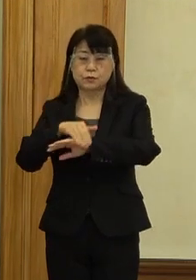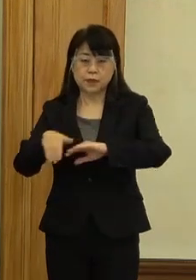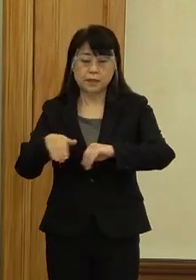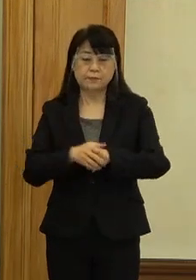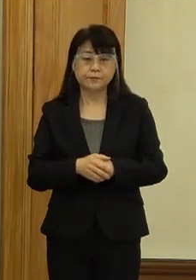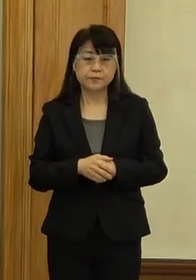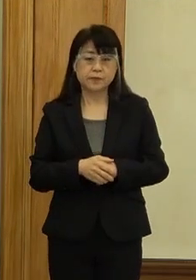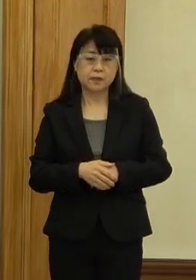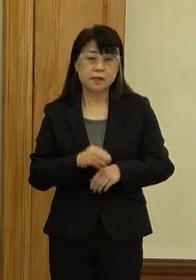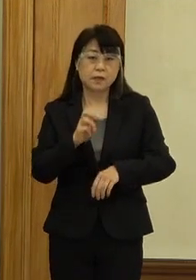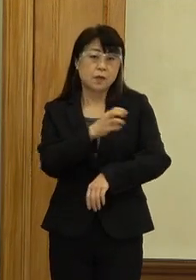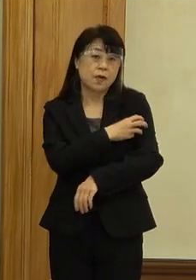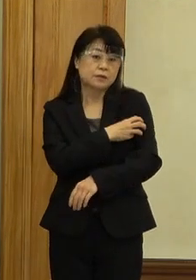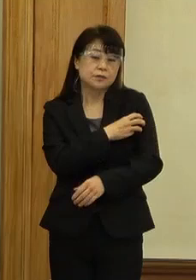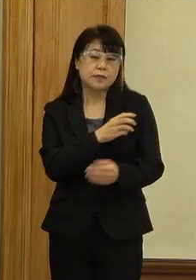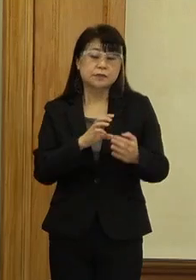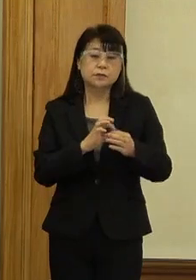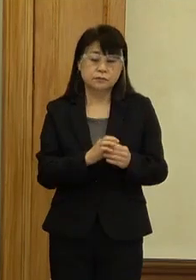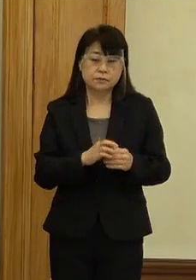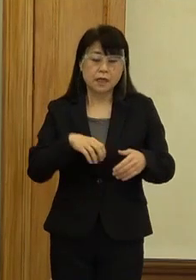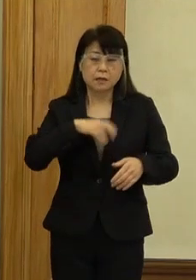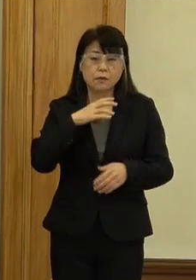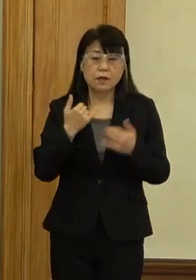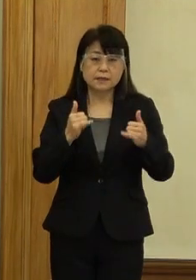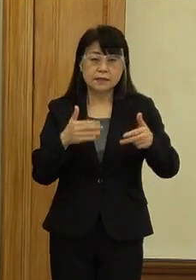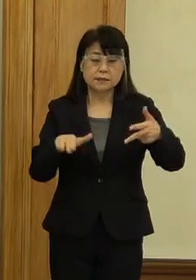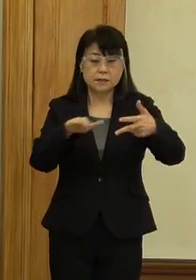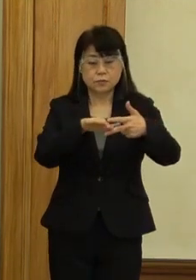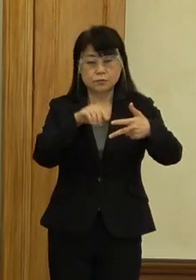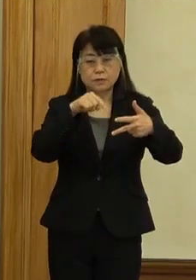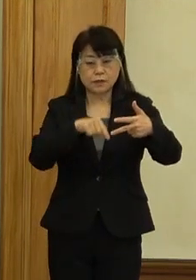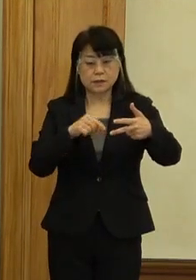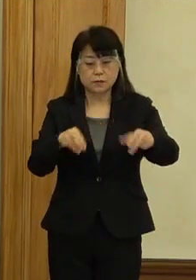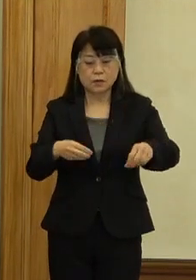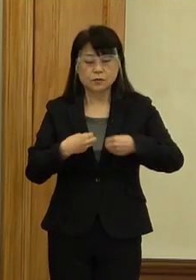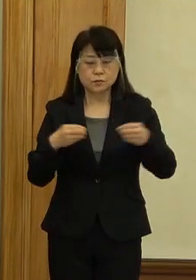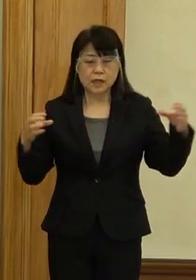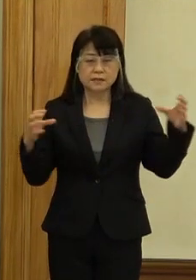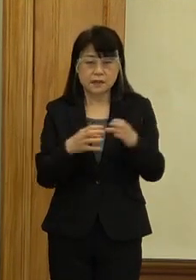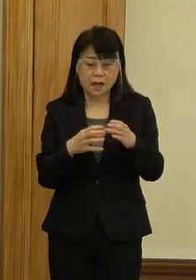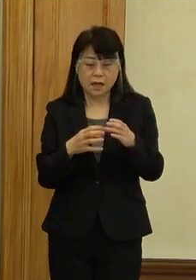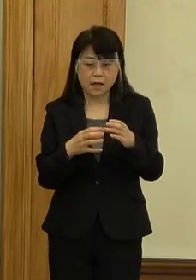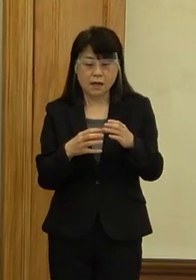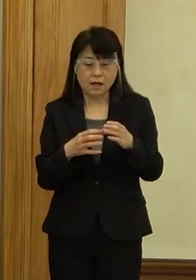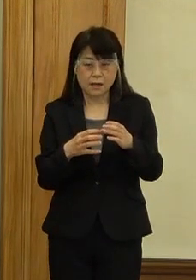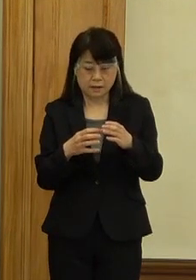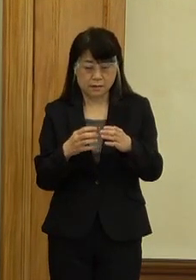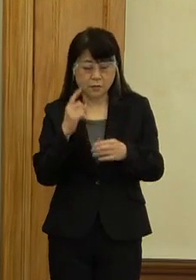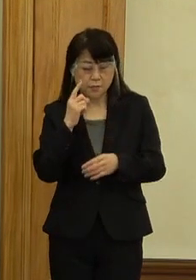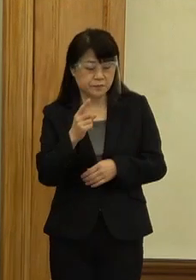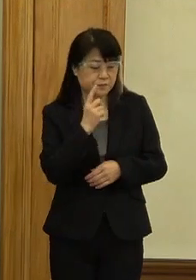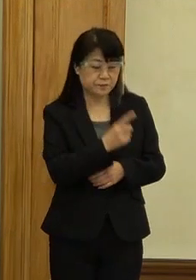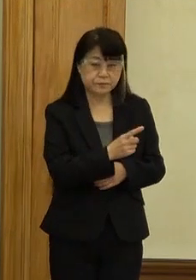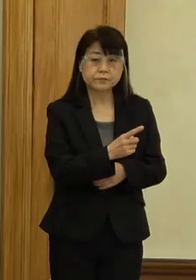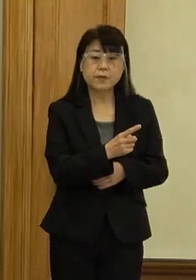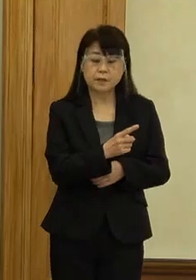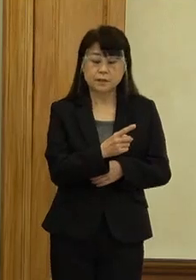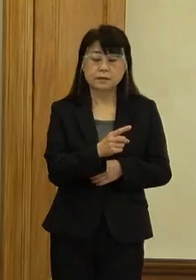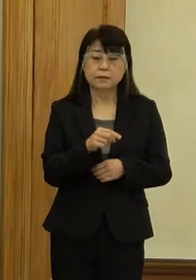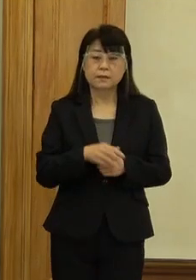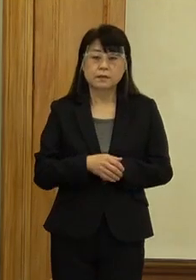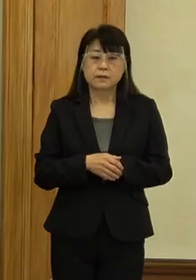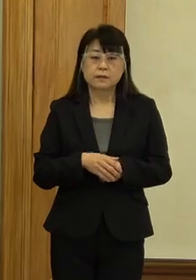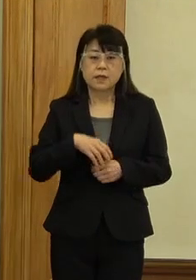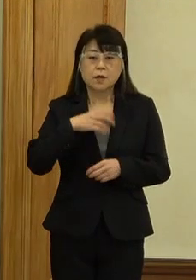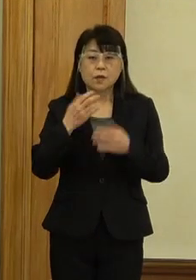ワクチン接種についてですが、高齢者施設でのクラスターが見られるようになっています。高齢者施設